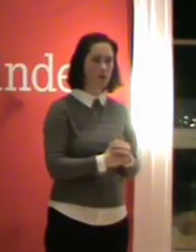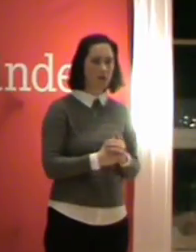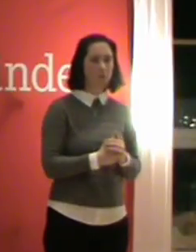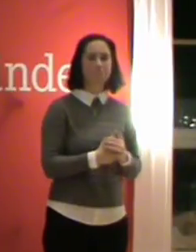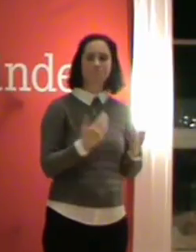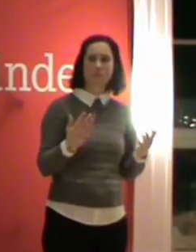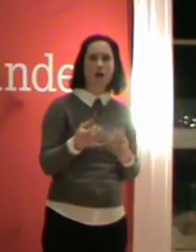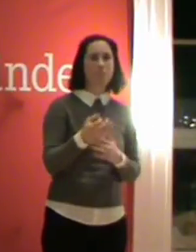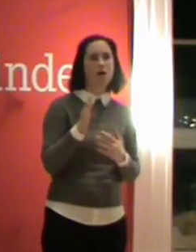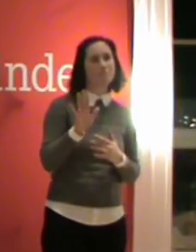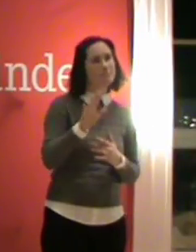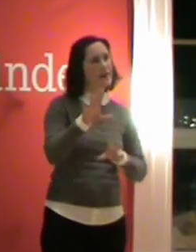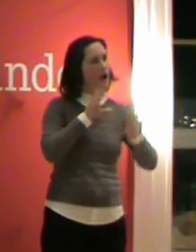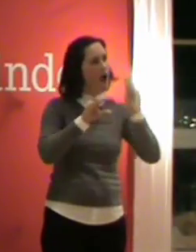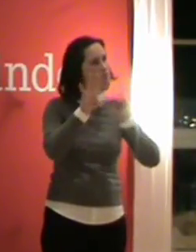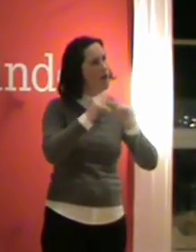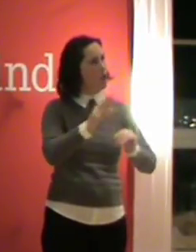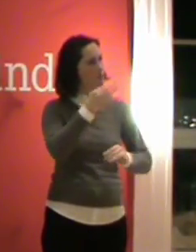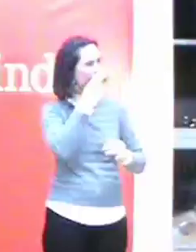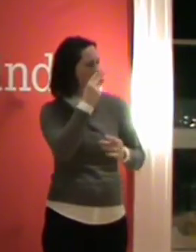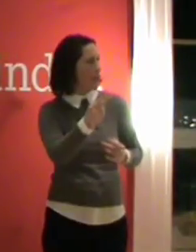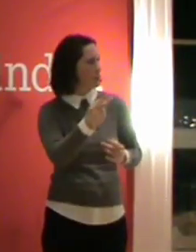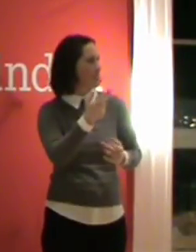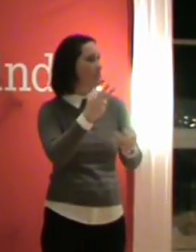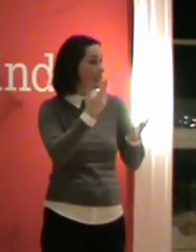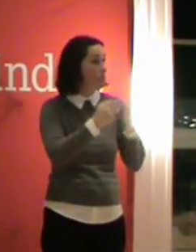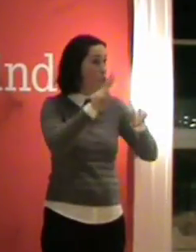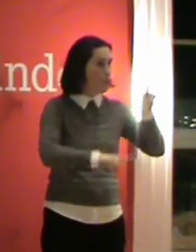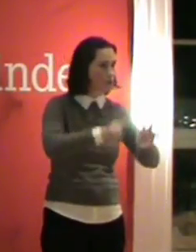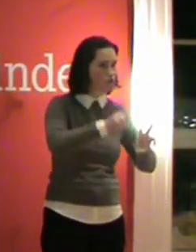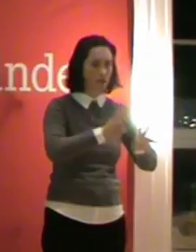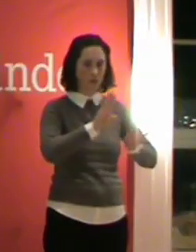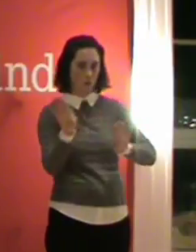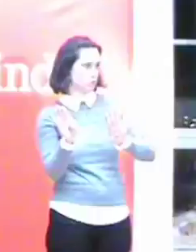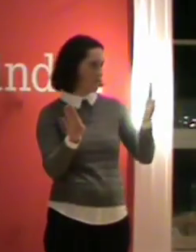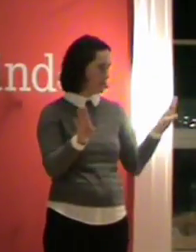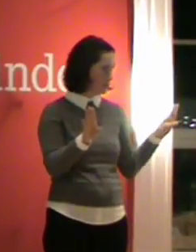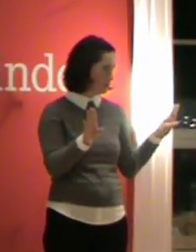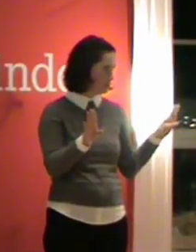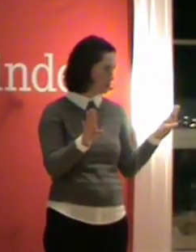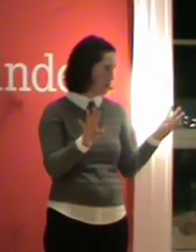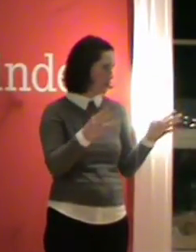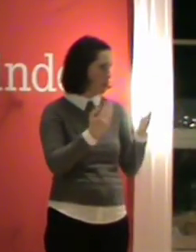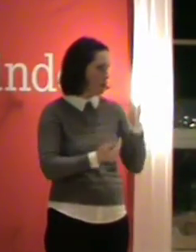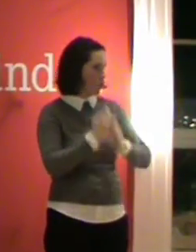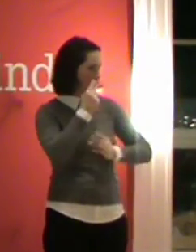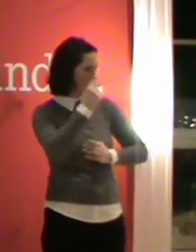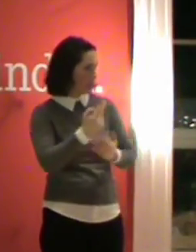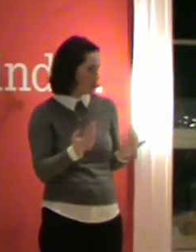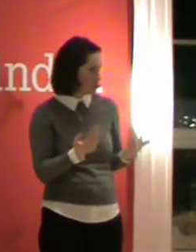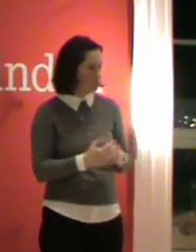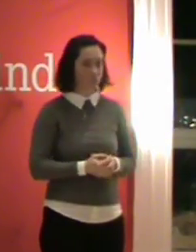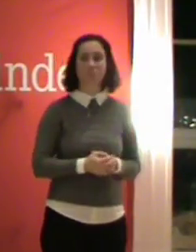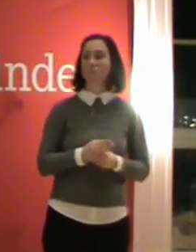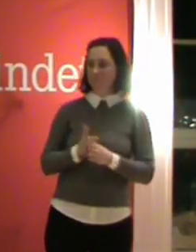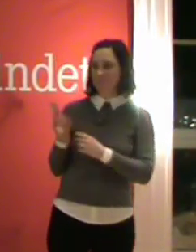du da die Erfahrung gemacht, dass es da auch nochmal spezifische Unterschiede gibt, die für dich sozusagen auch nochmal ein neues Sichtfeld aufgemacht haben?